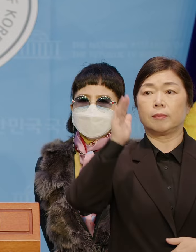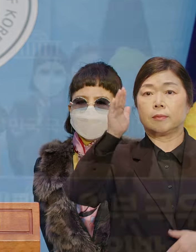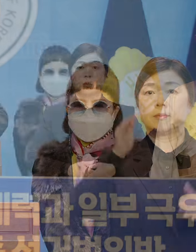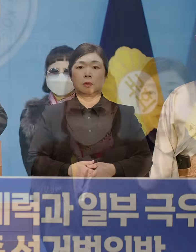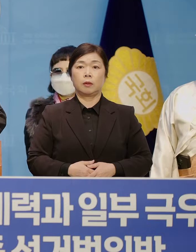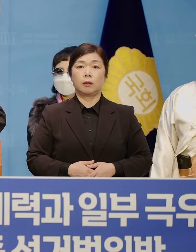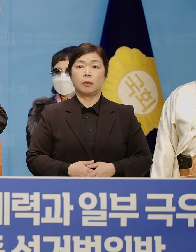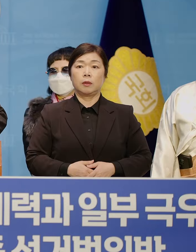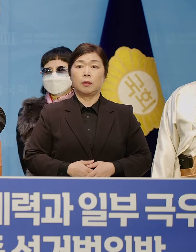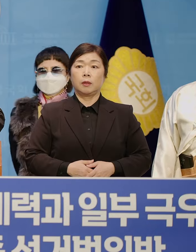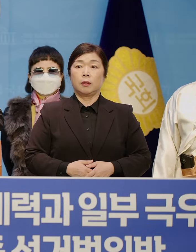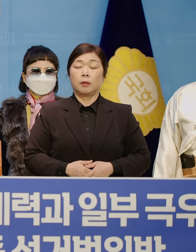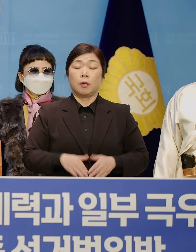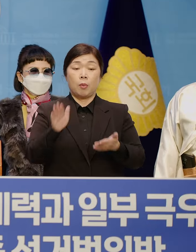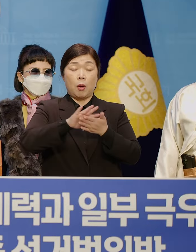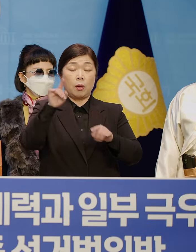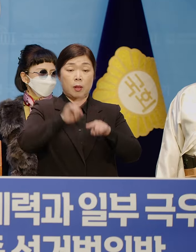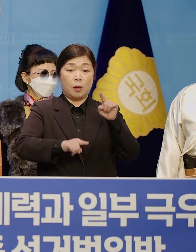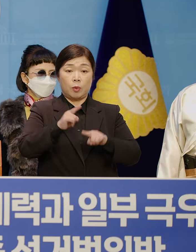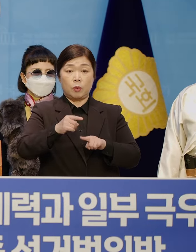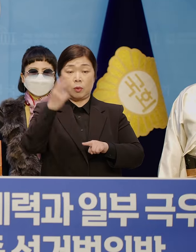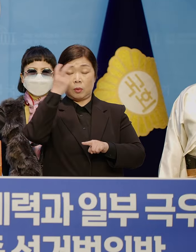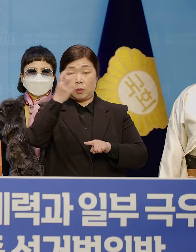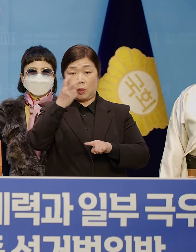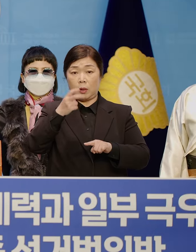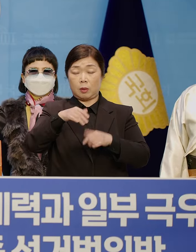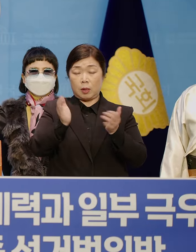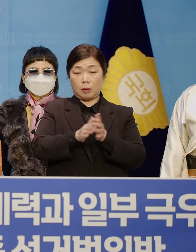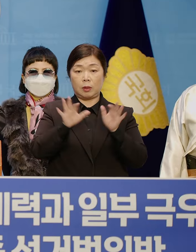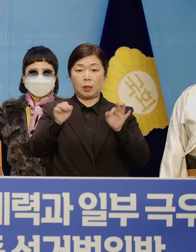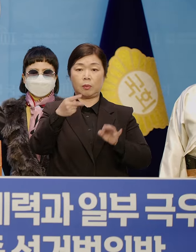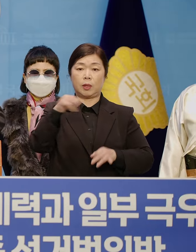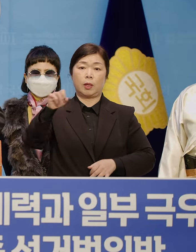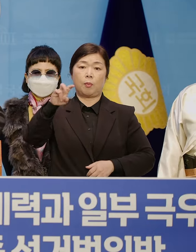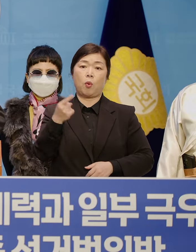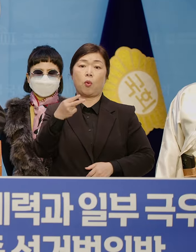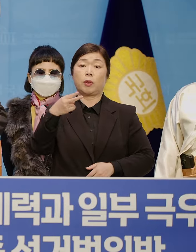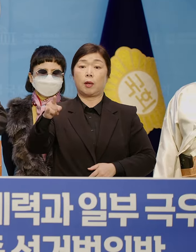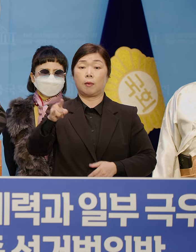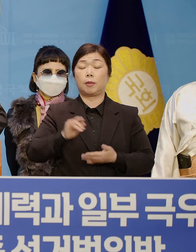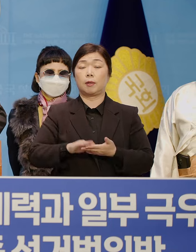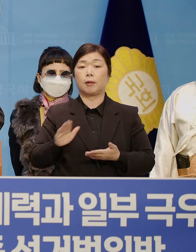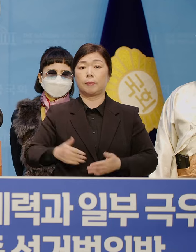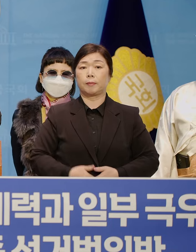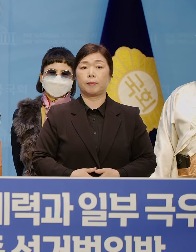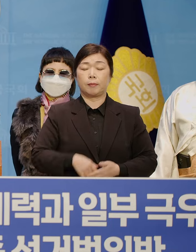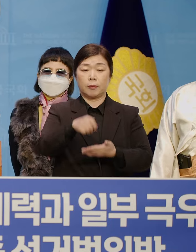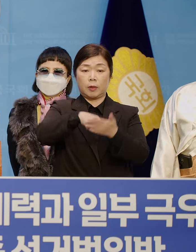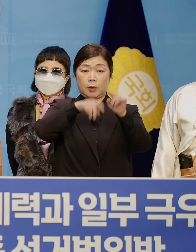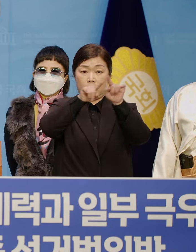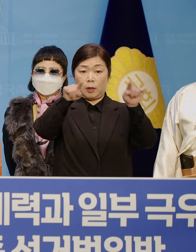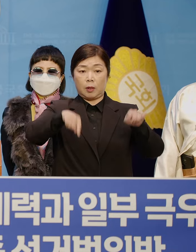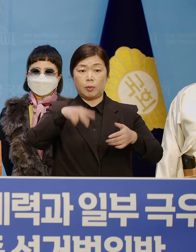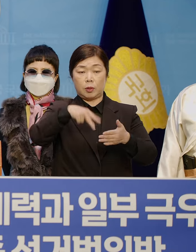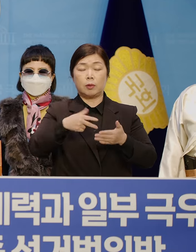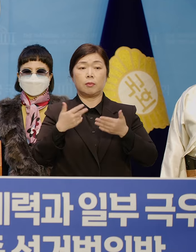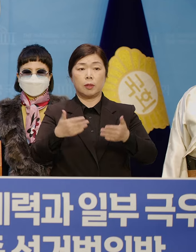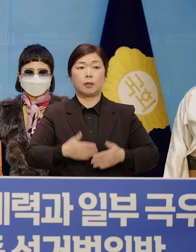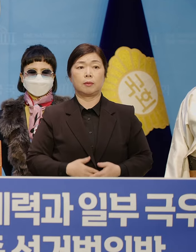이상입니다 전 평화나무 국명 선거 감시단 김디모데 목사입니다 기자의 견문을